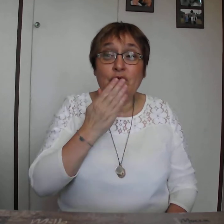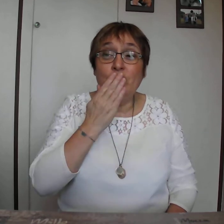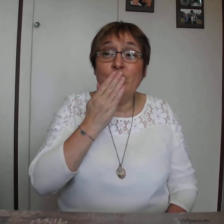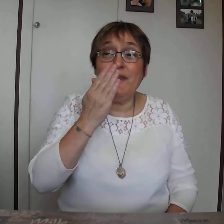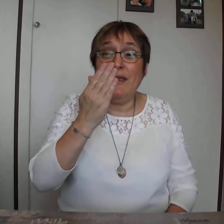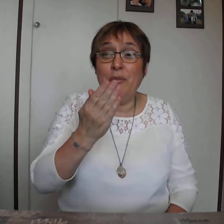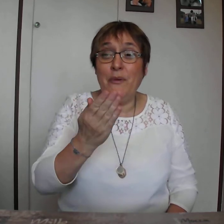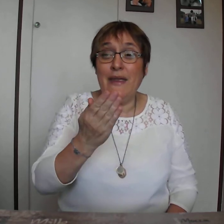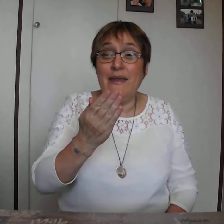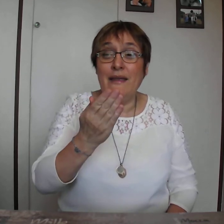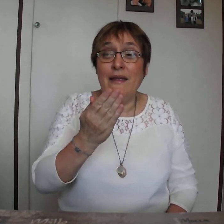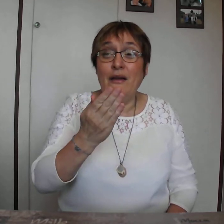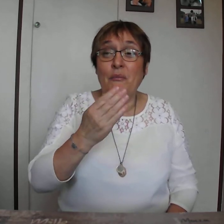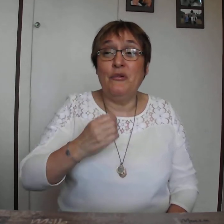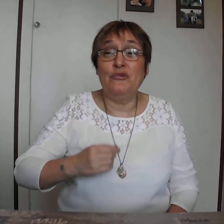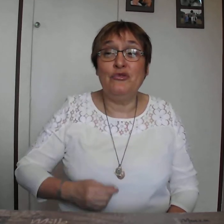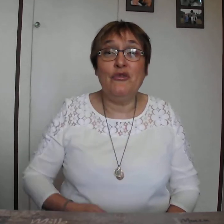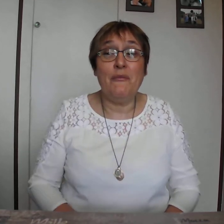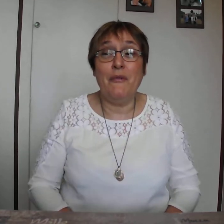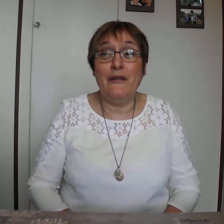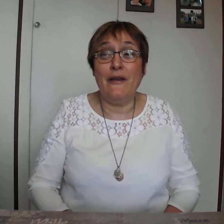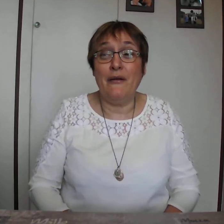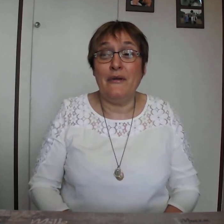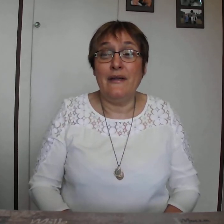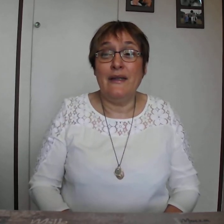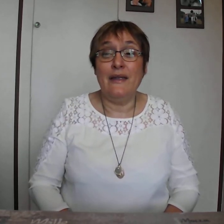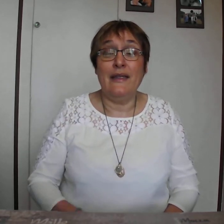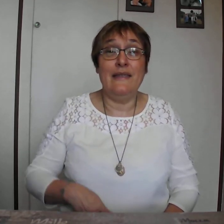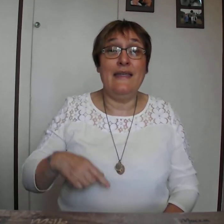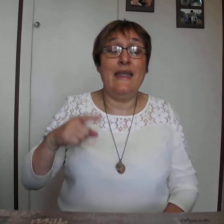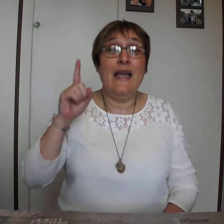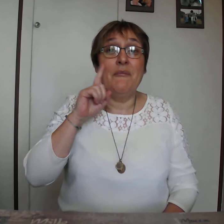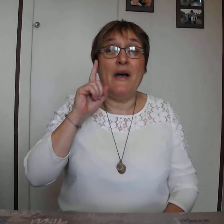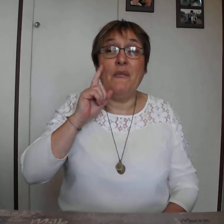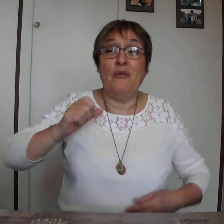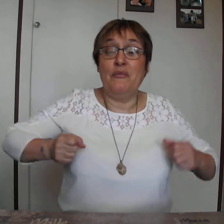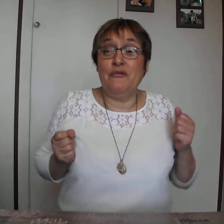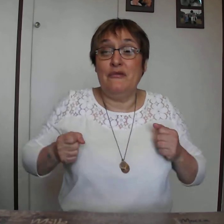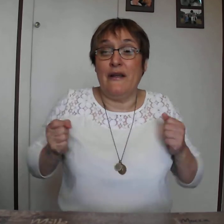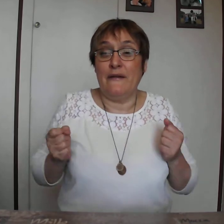Bonjour, Tipouic. Bonjour, bonhomme, dit maman poule.